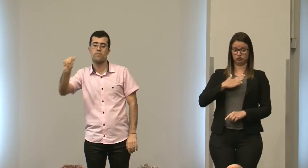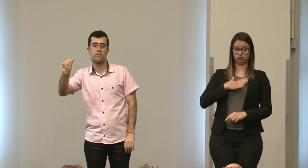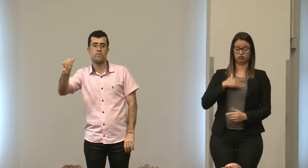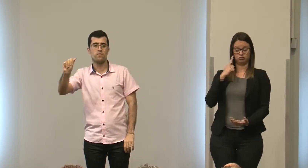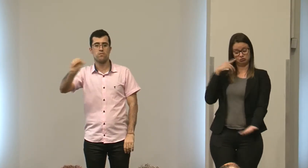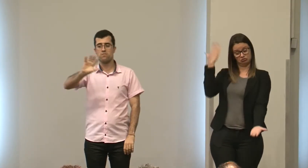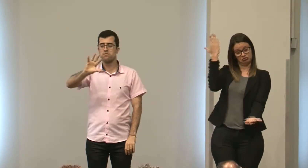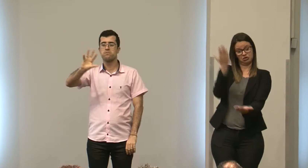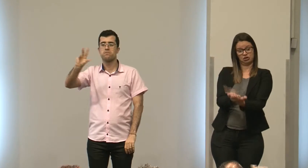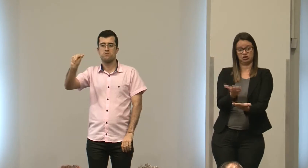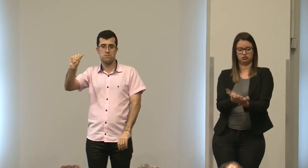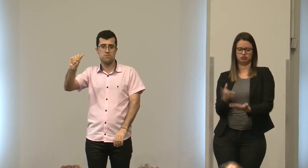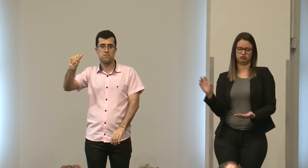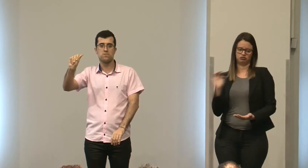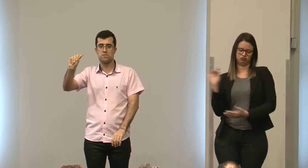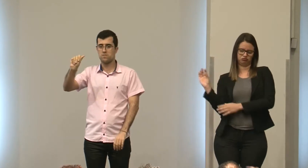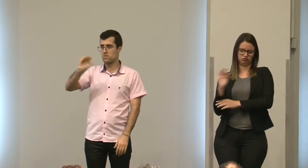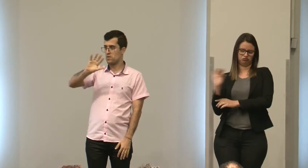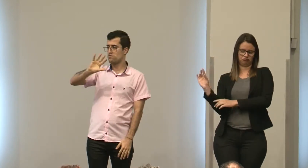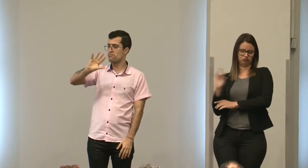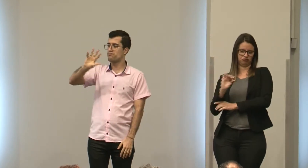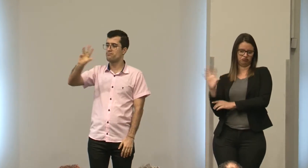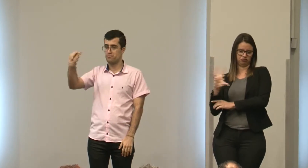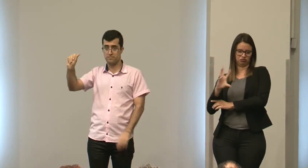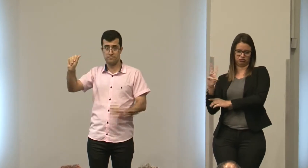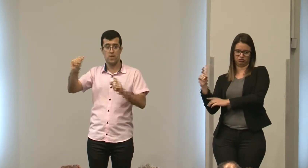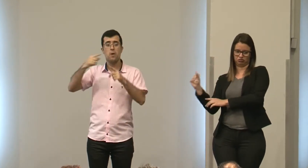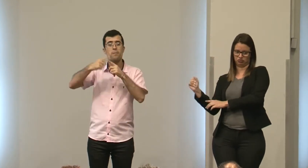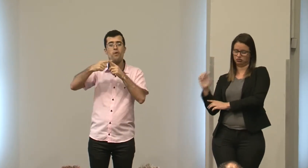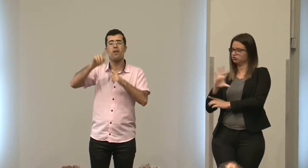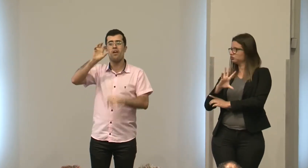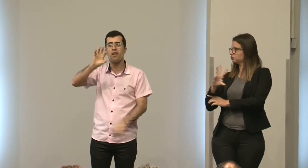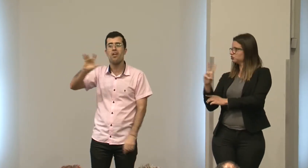Sinal datilológico, eu uso este sinal aqui.